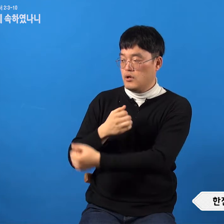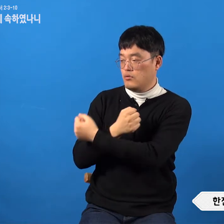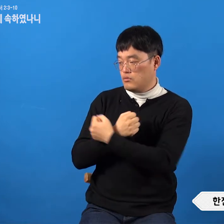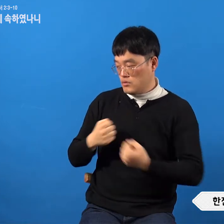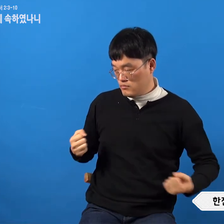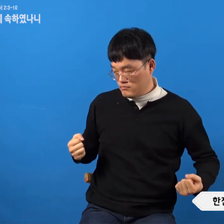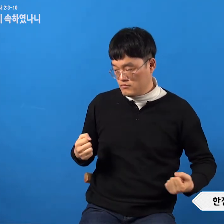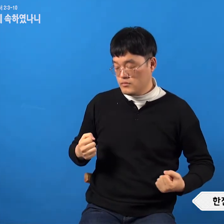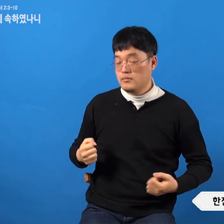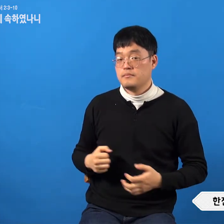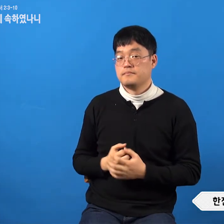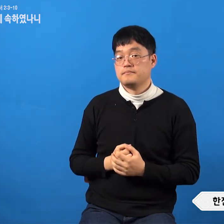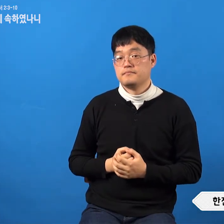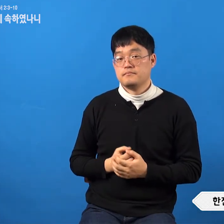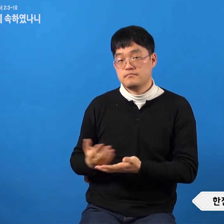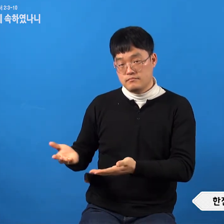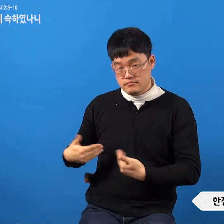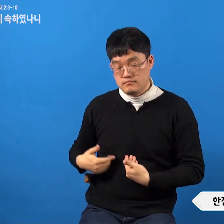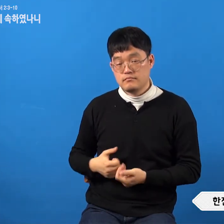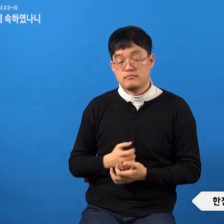용서하시오.